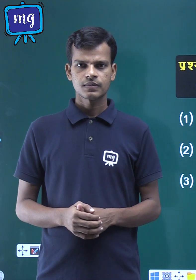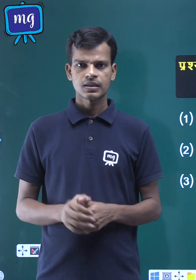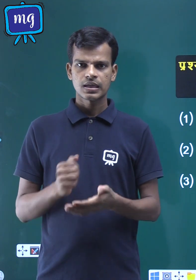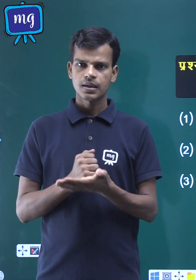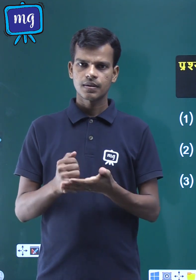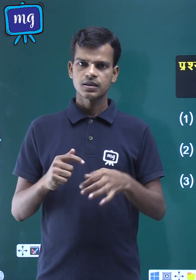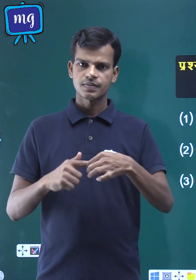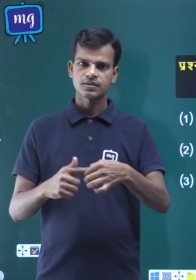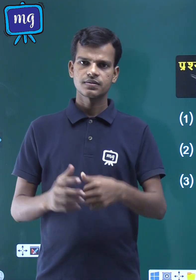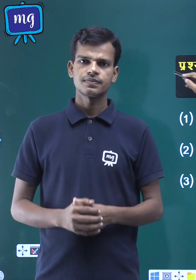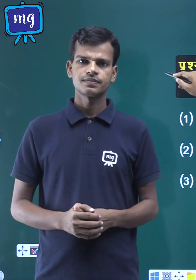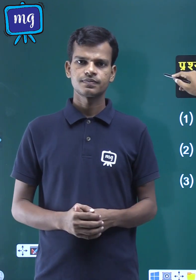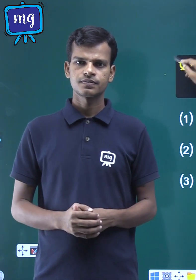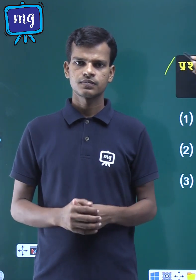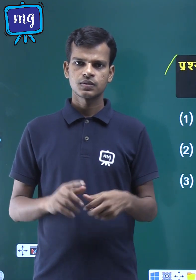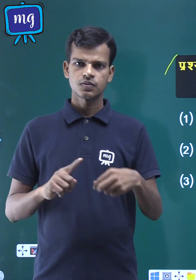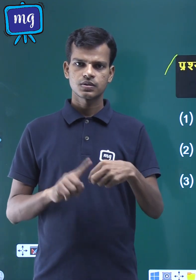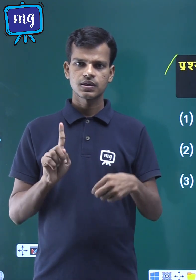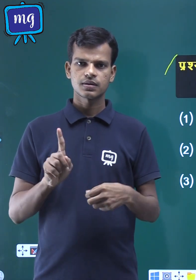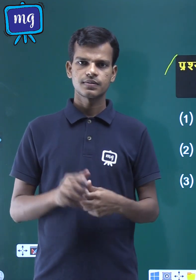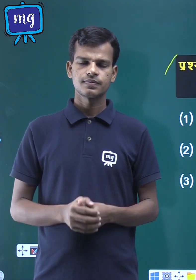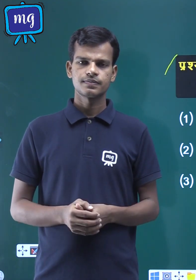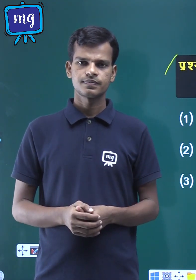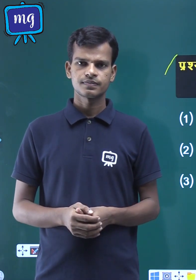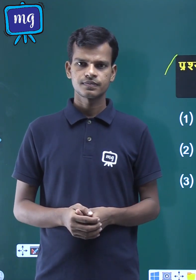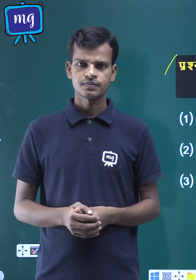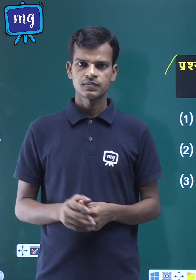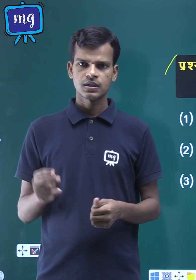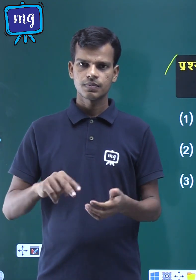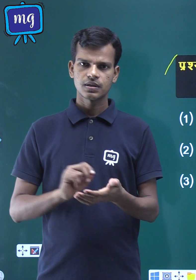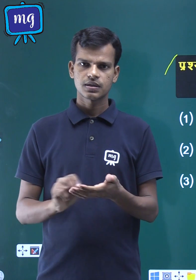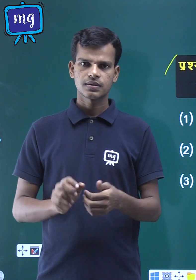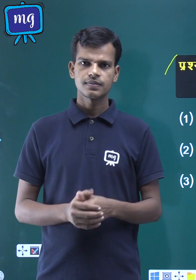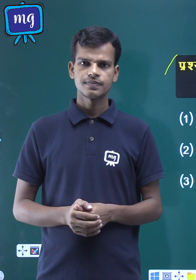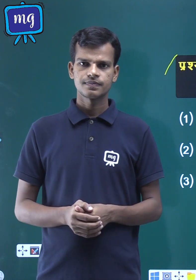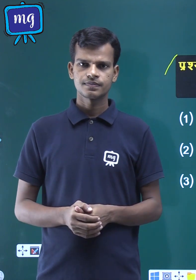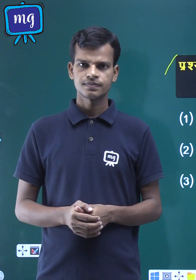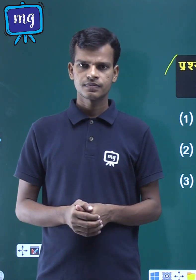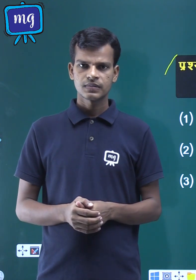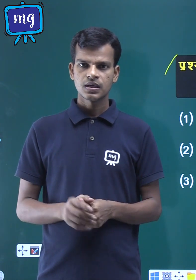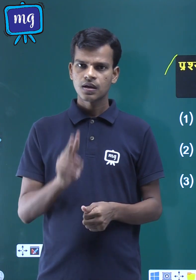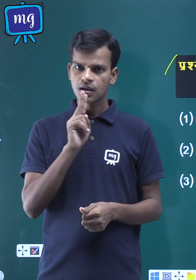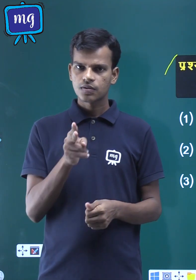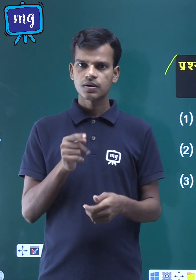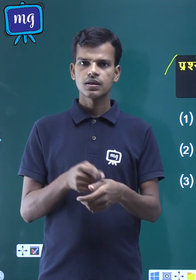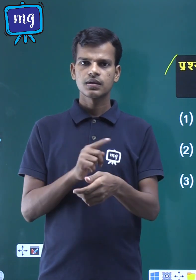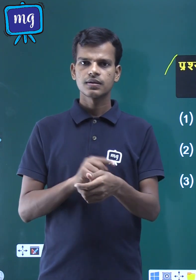अभ्यास प्रश्न, प्रश्न नंबर 1, निम्नलिखित कथनों के लिए